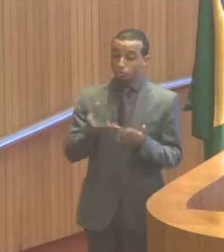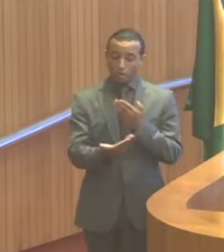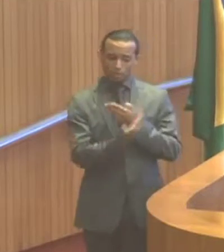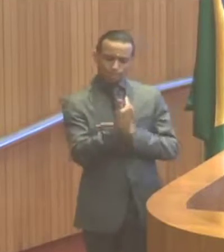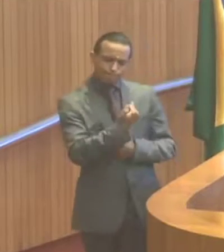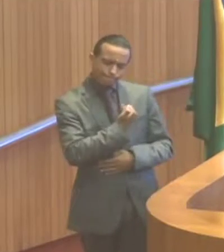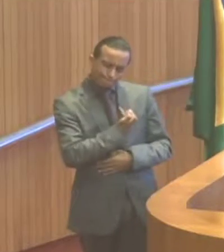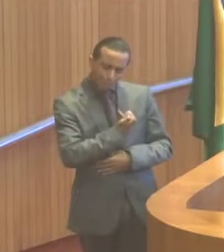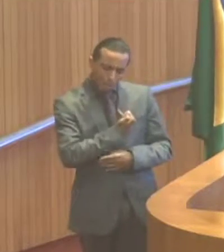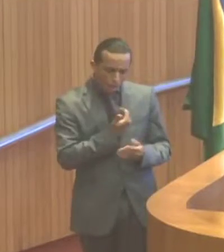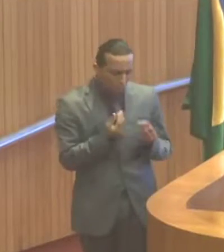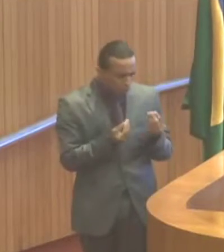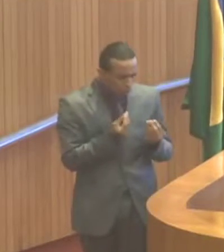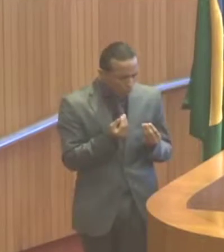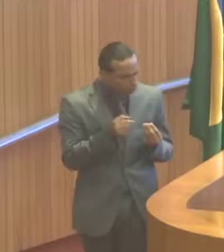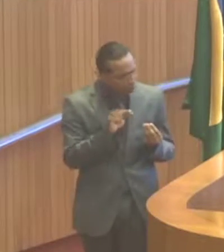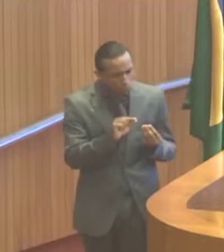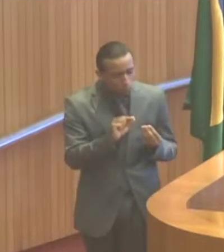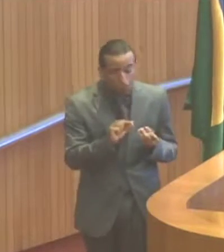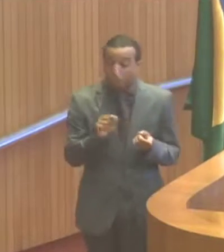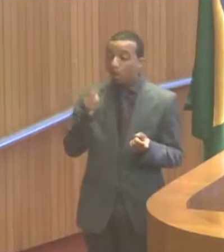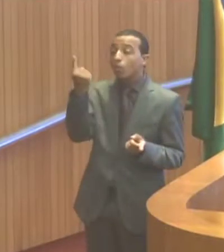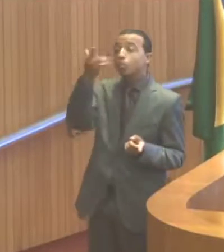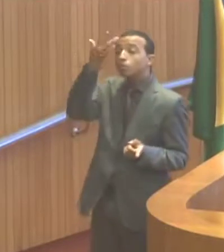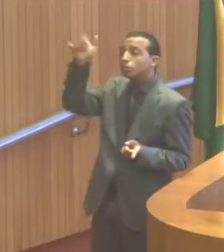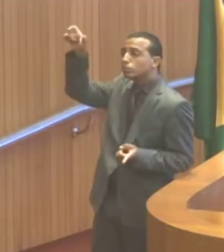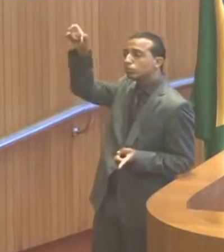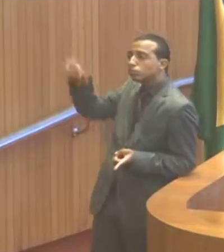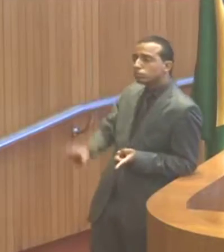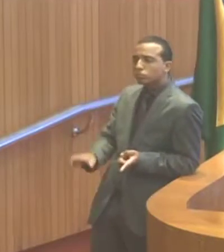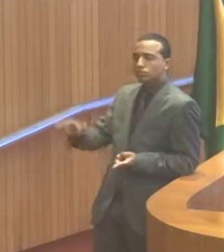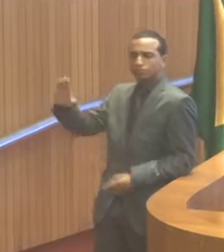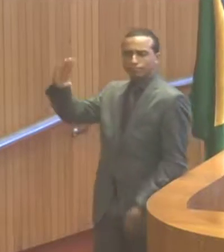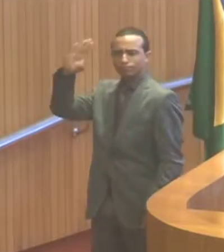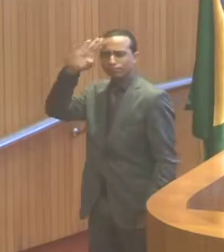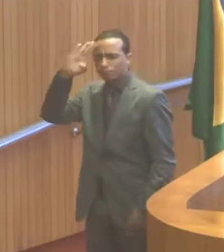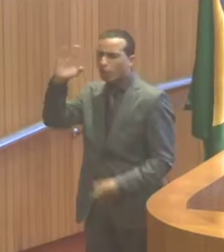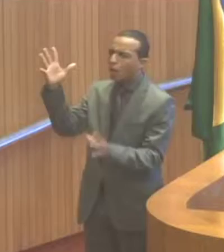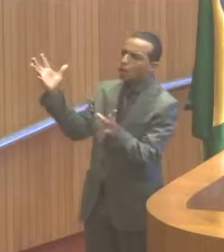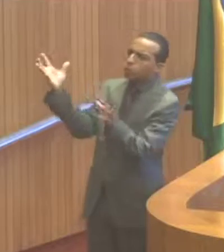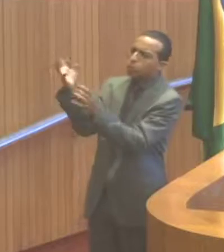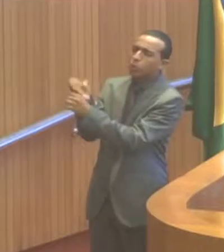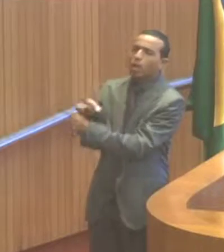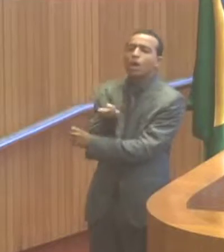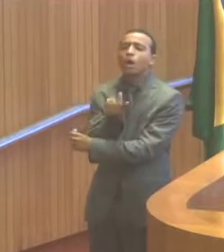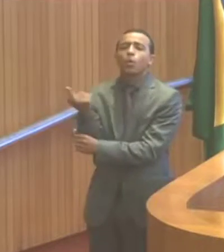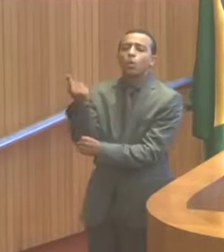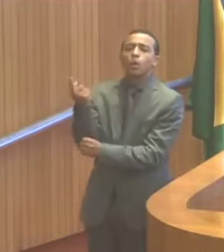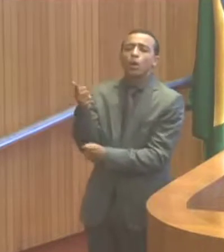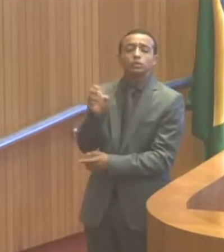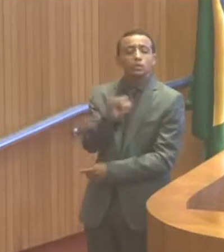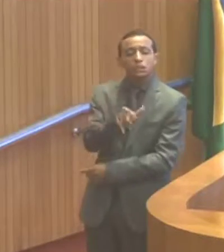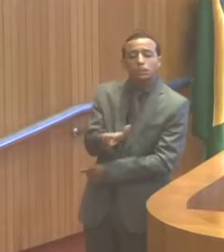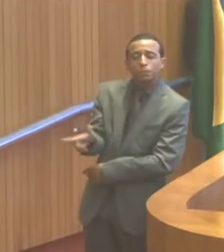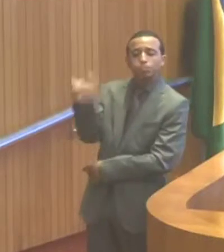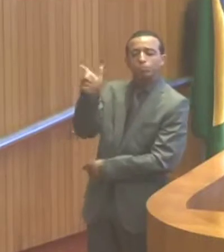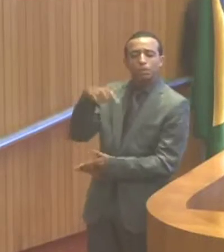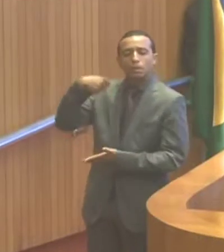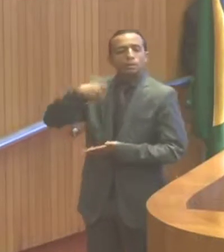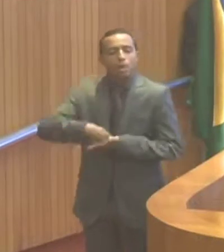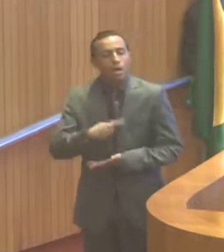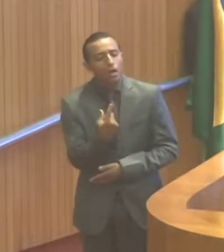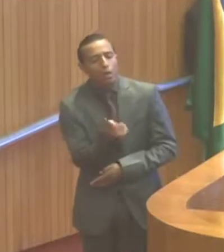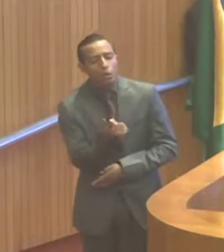média, R$5.000 no mundo do crime. De 5 a 10 mil reais. Essa seria o valor